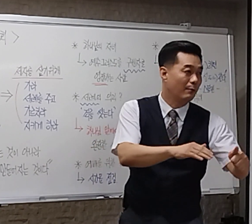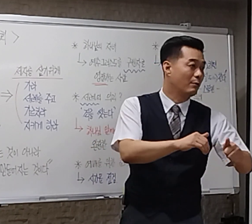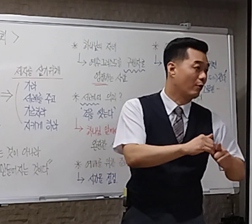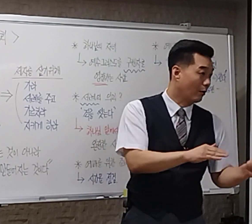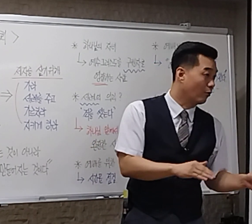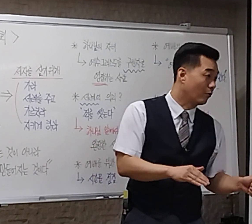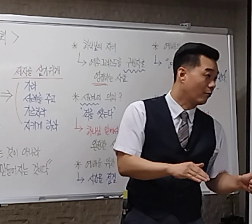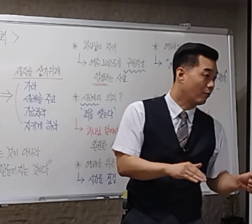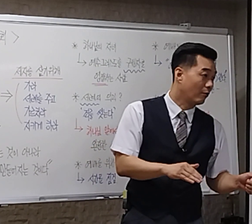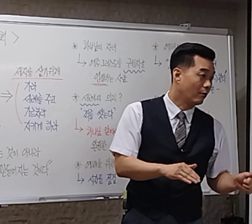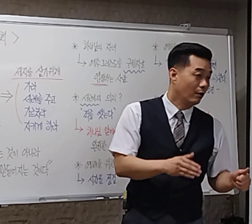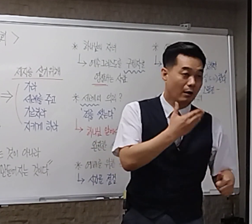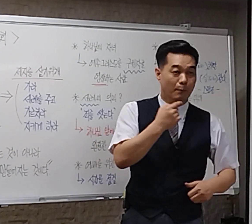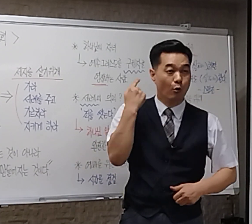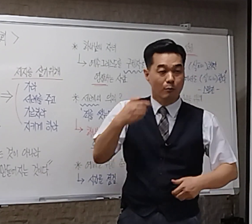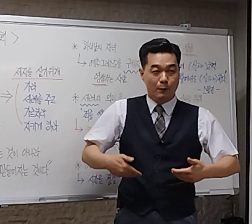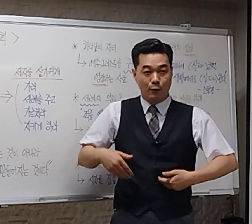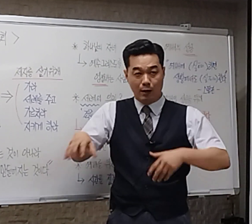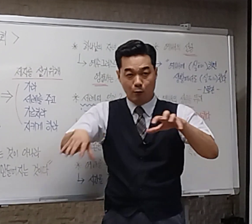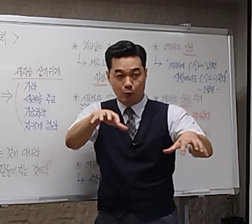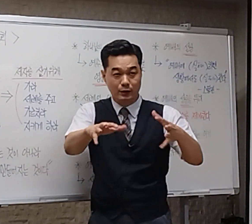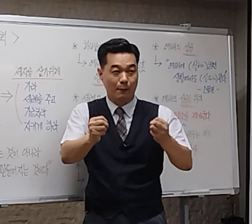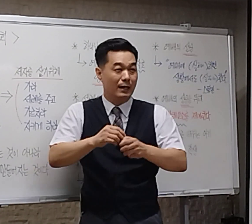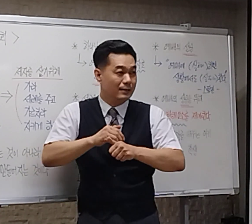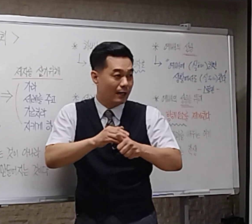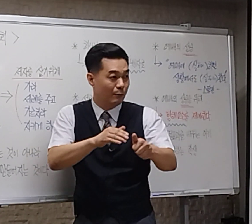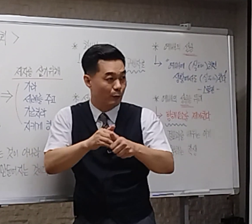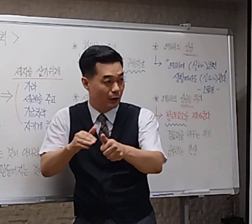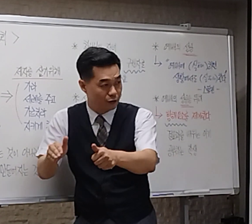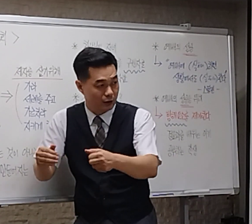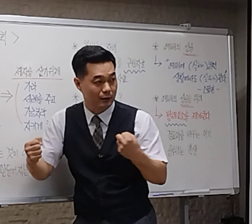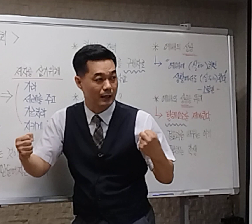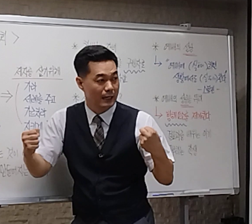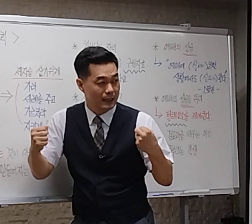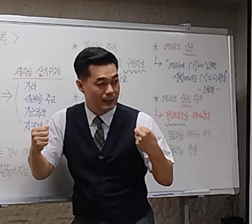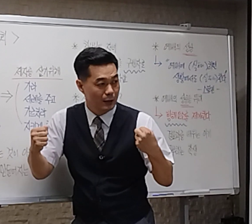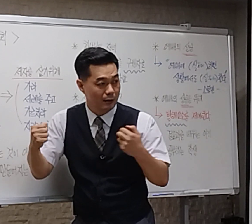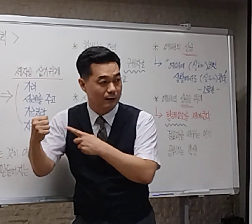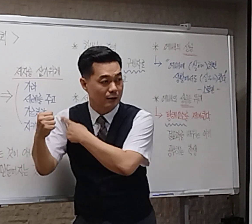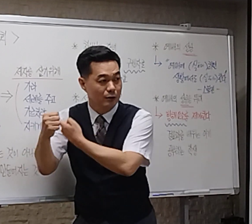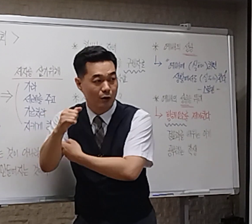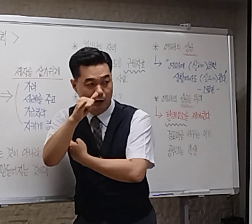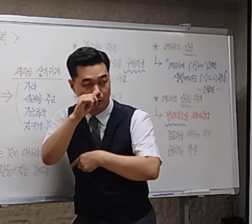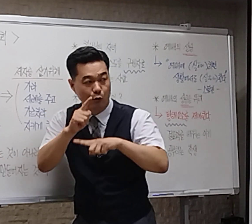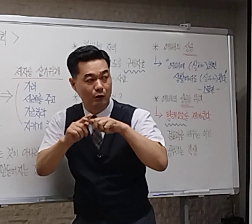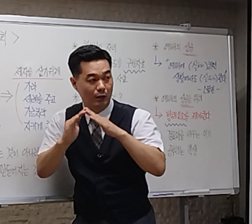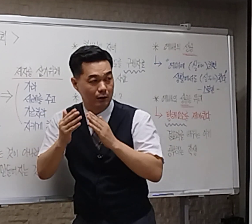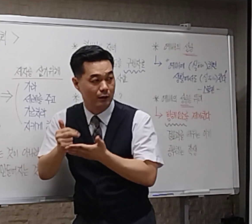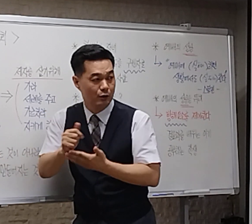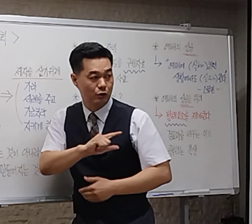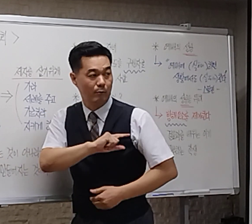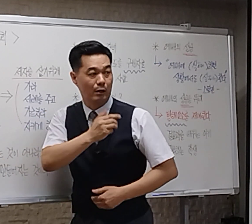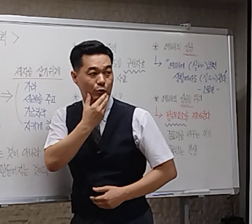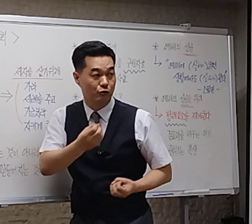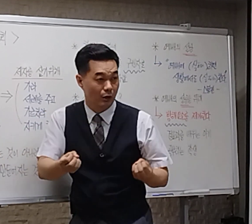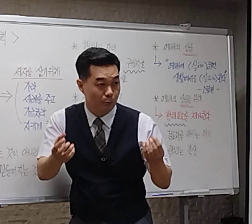사람을 보내고 복음이 필요한 곳곳에 많은 사람을 보낼 수 있는 힘 있는 능력 있는 교회 되기를 주님의 이름으로